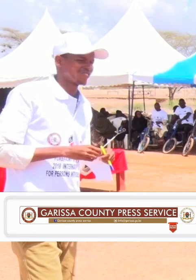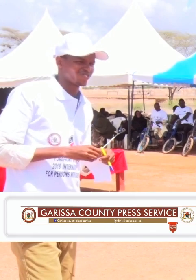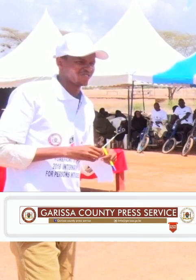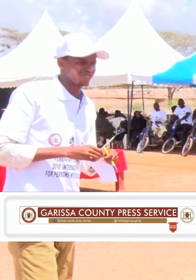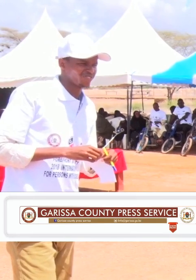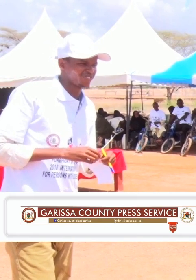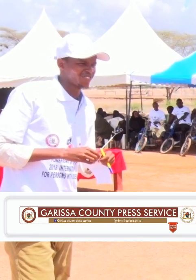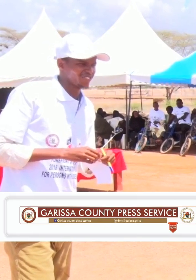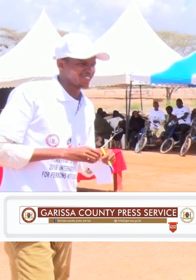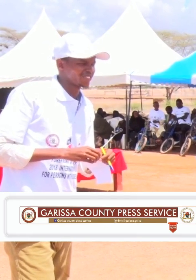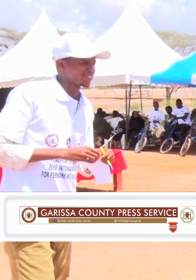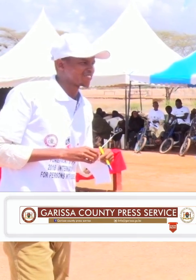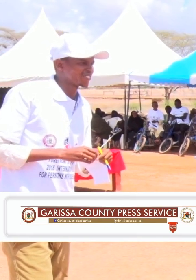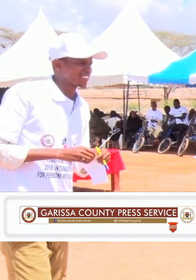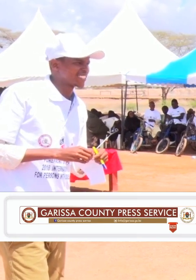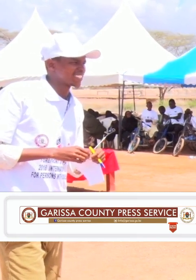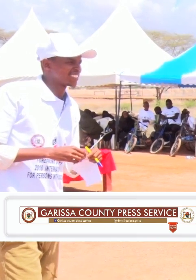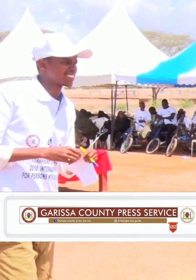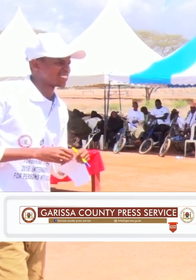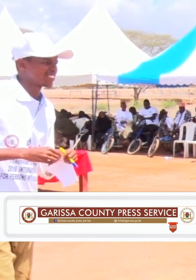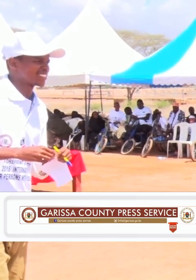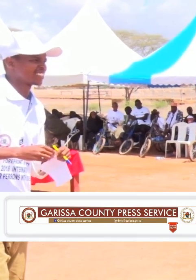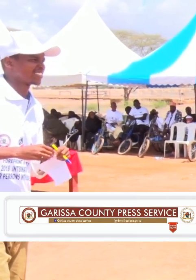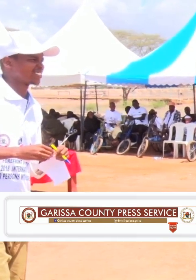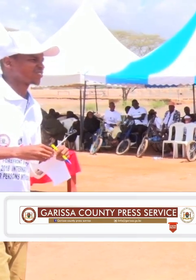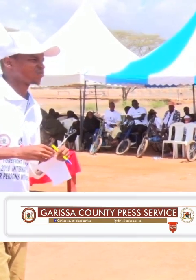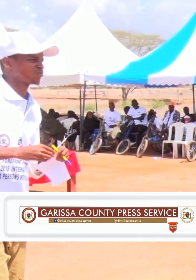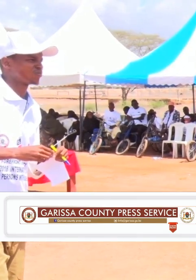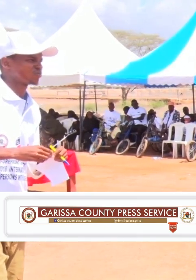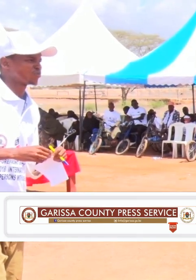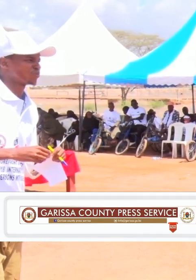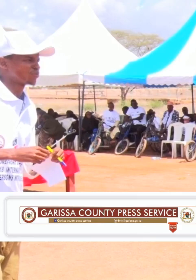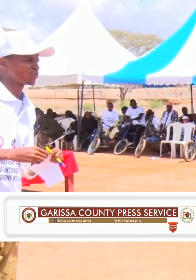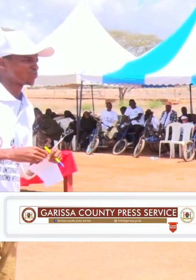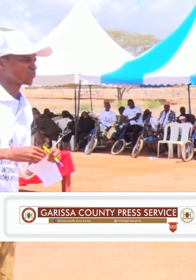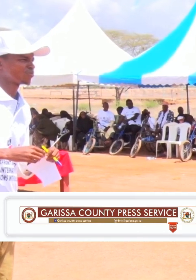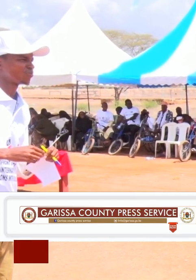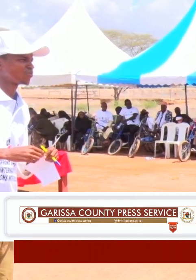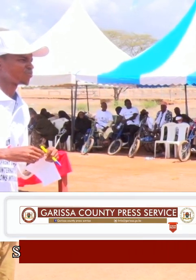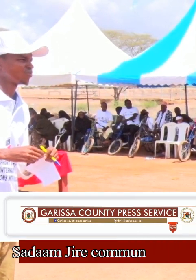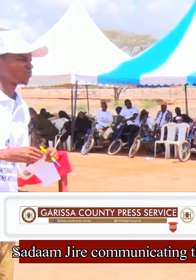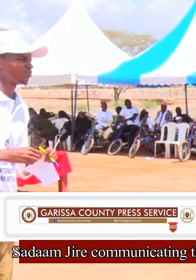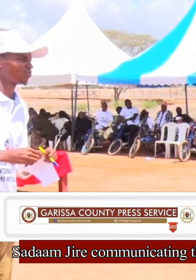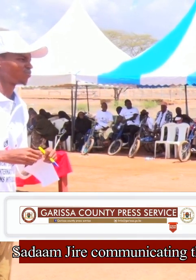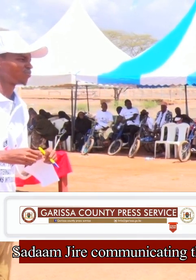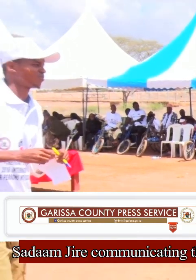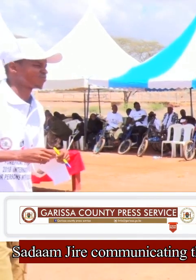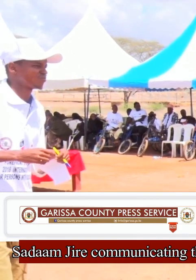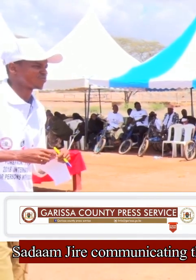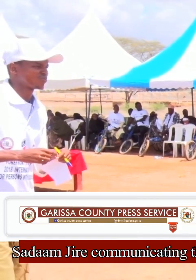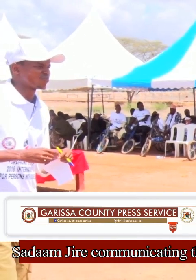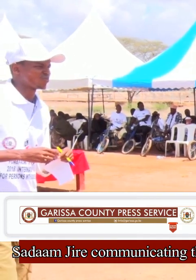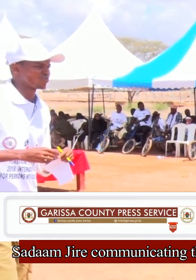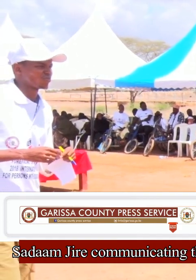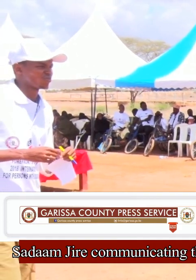Waxaa kaloo codsanaynaa in project qaybkii disability funds ayay leeyihiin oo 10% sharciga sooga fundkaas nala